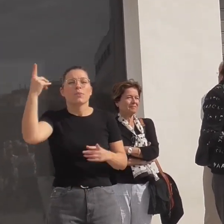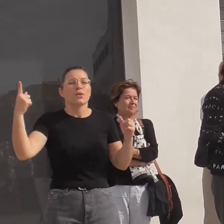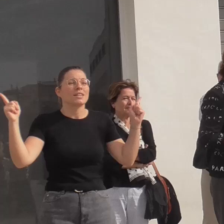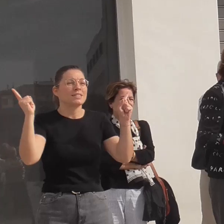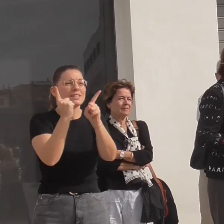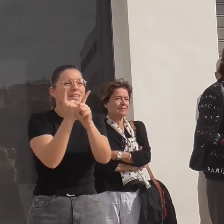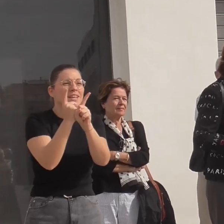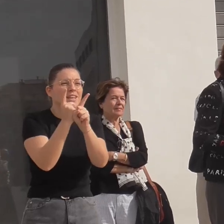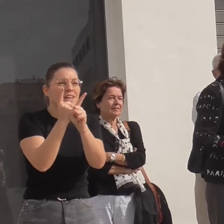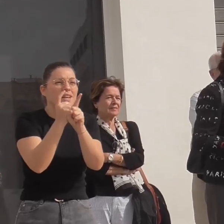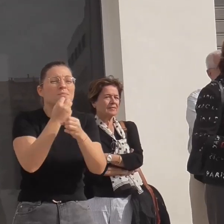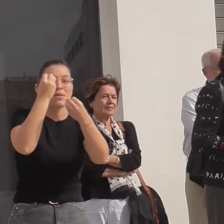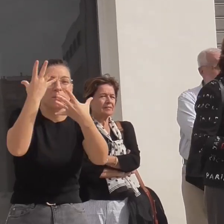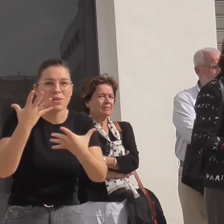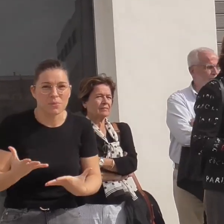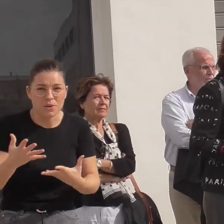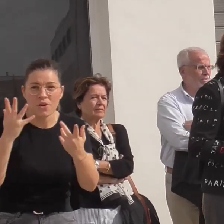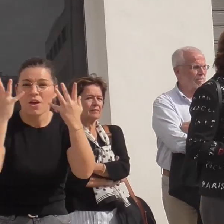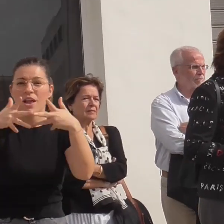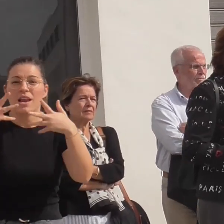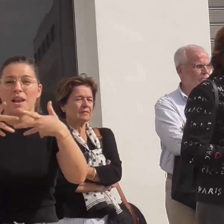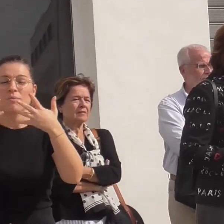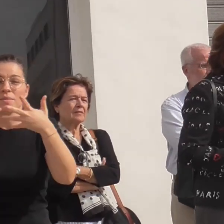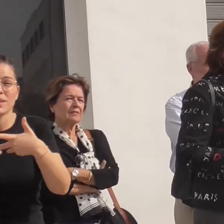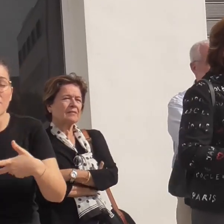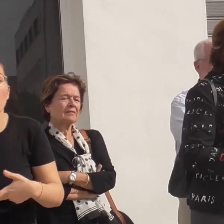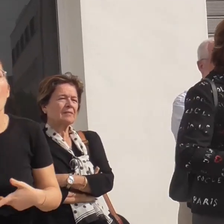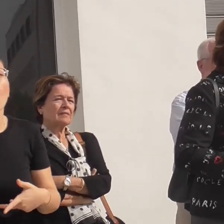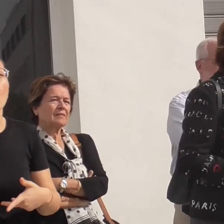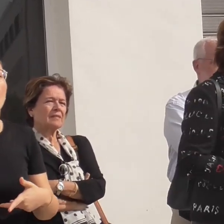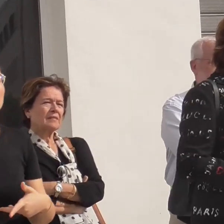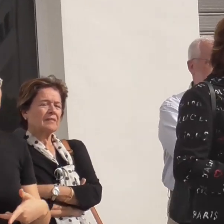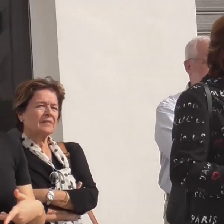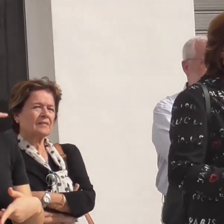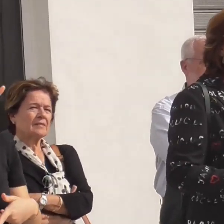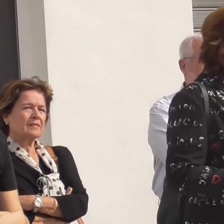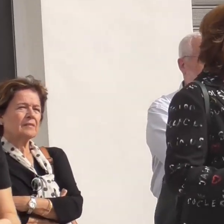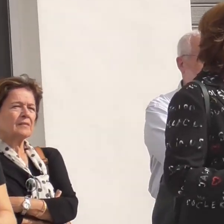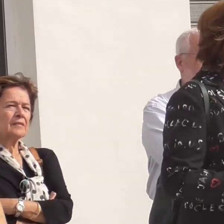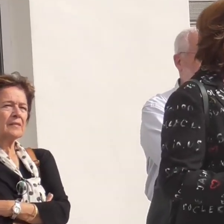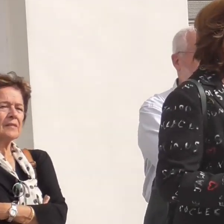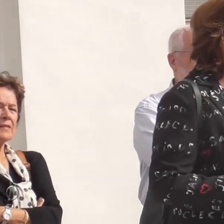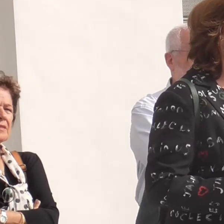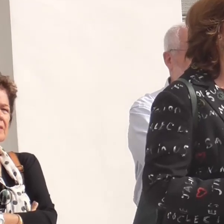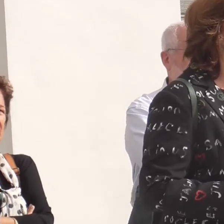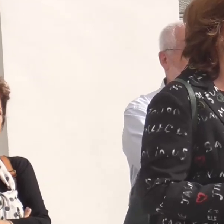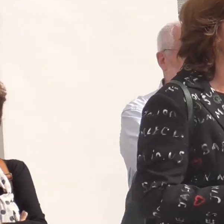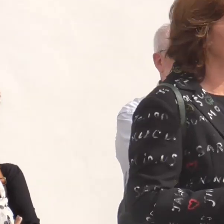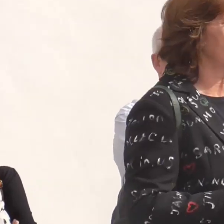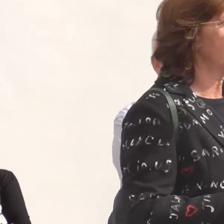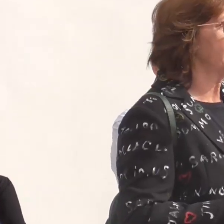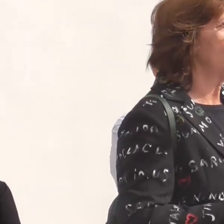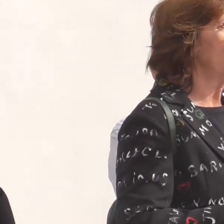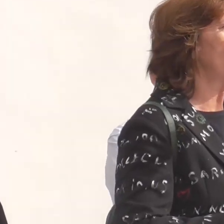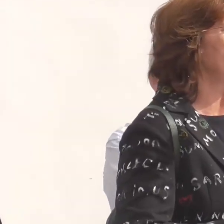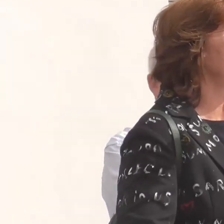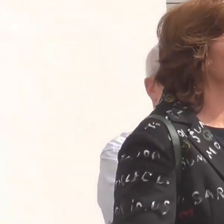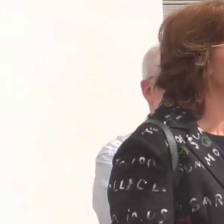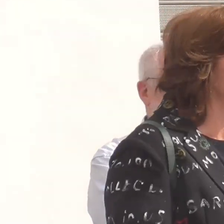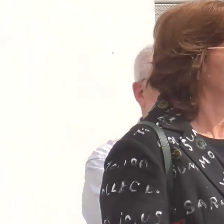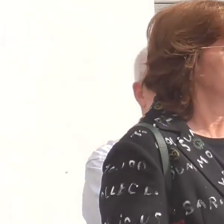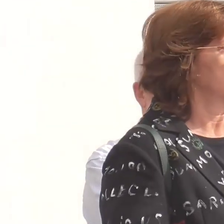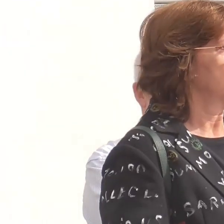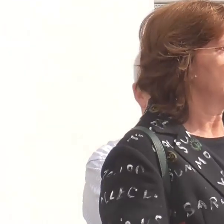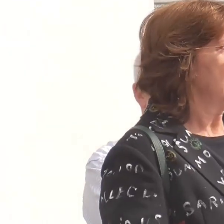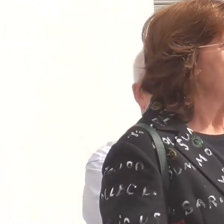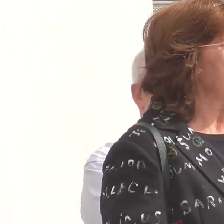bueno. La administración tiene la costumbre de decir que ellos vienen a mejorar. Nosotros no queremos mejorar. Hoy